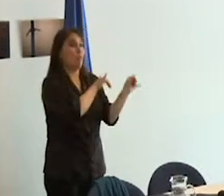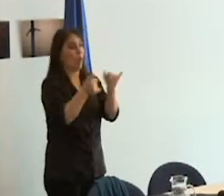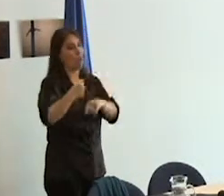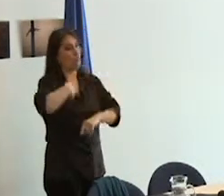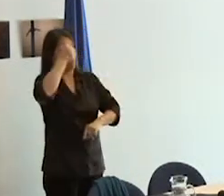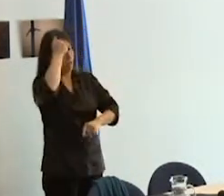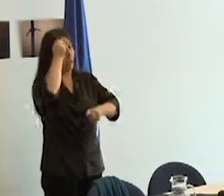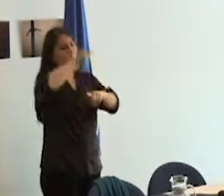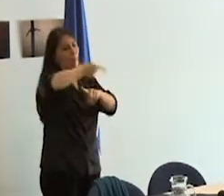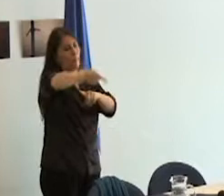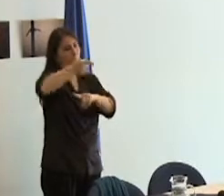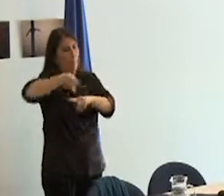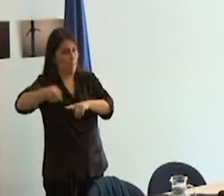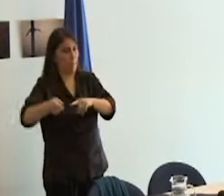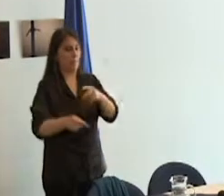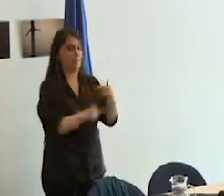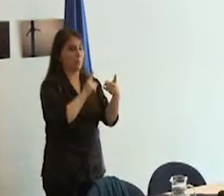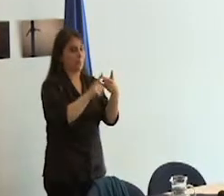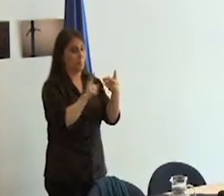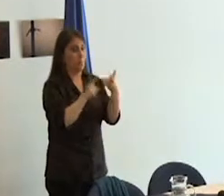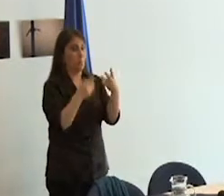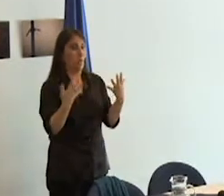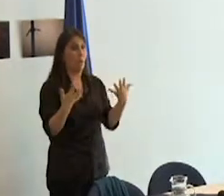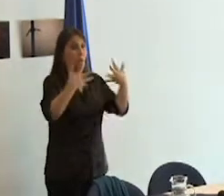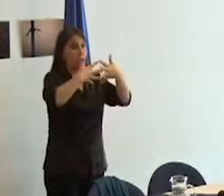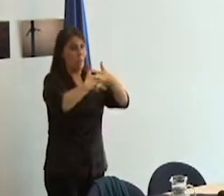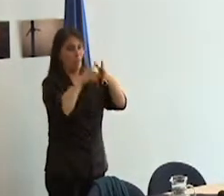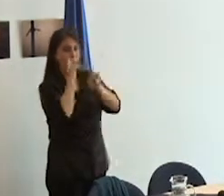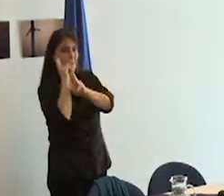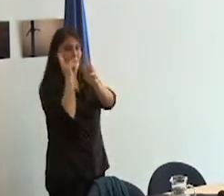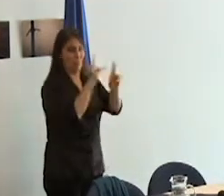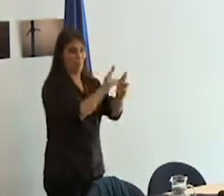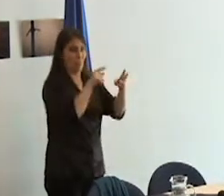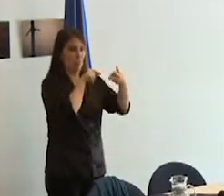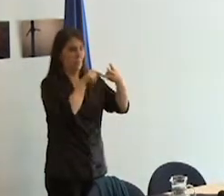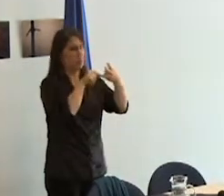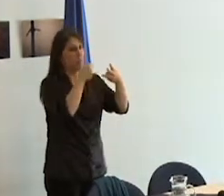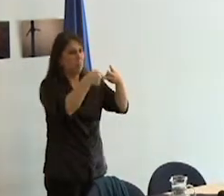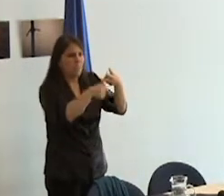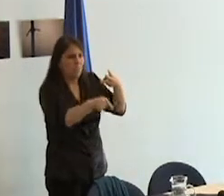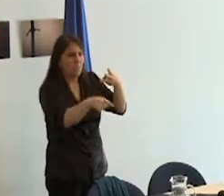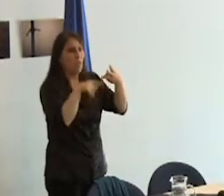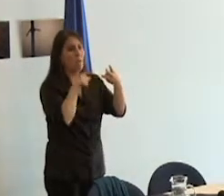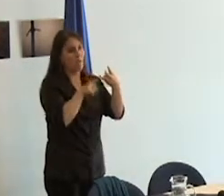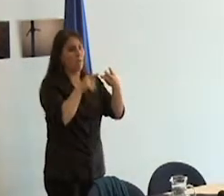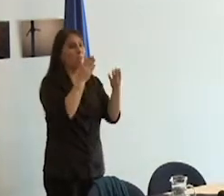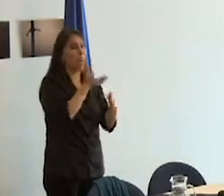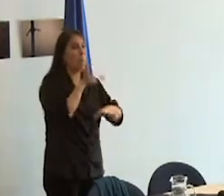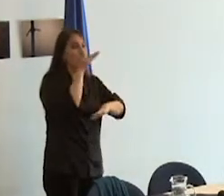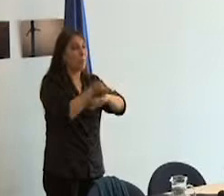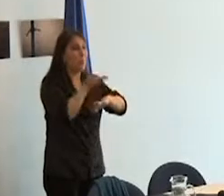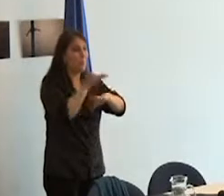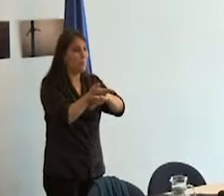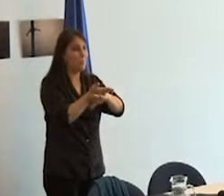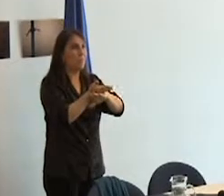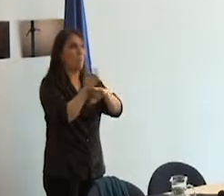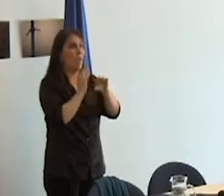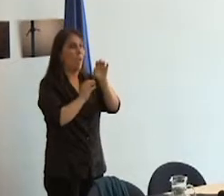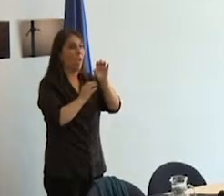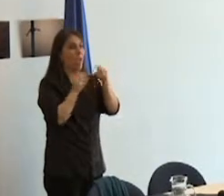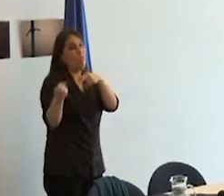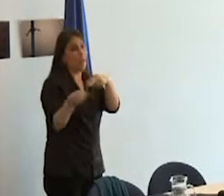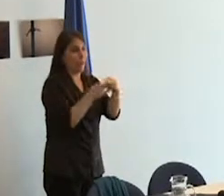misiones, la integración y el reconocimiento, que tienen que ver con propuestas como la etnoeducación,